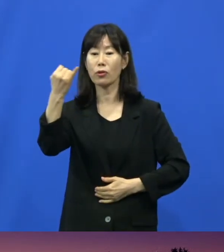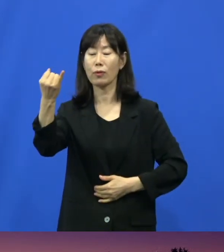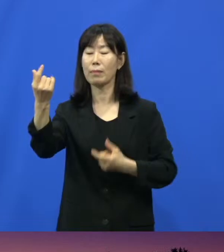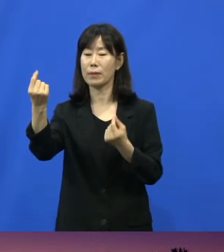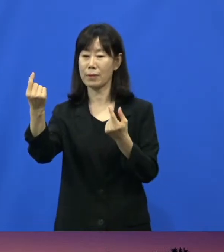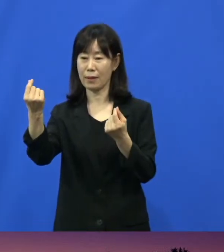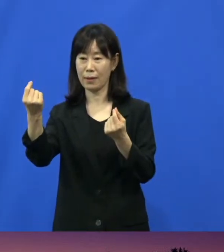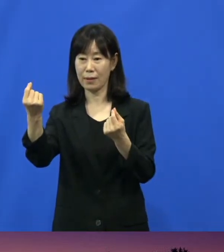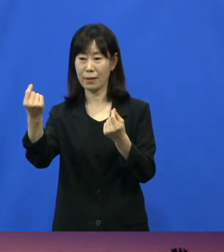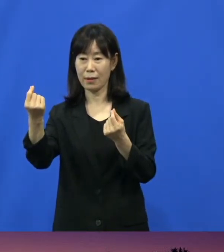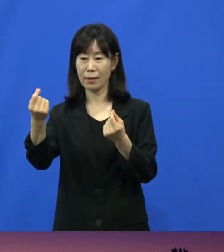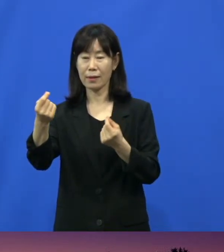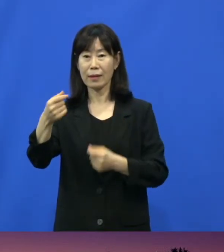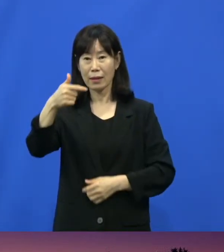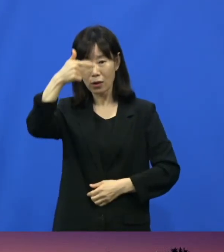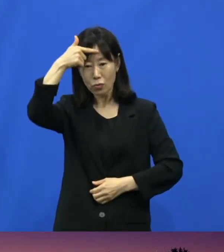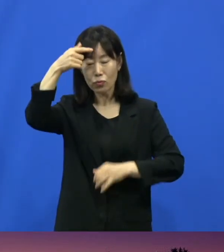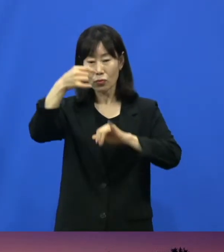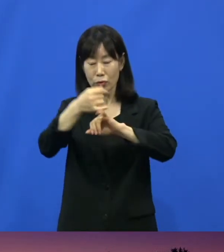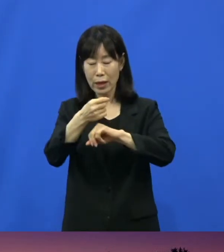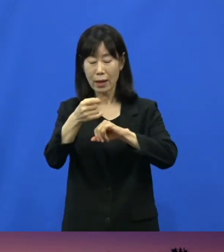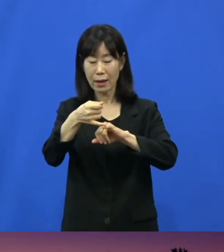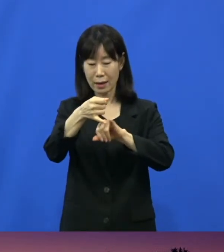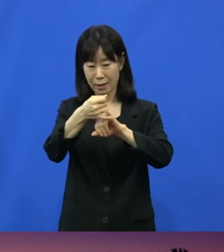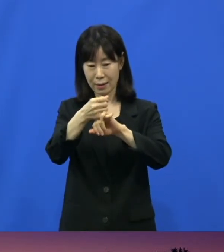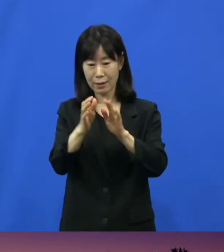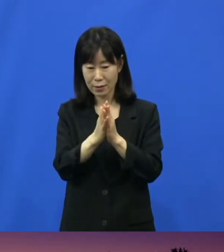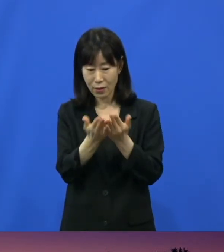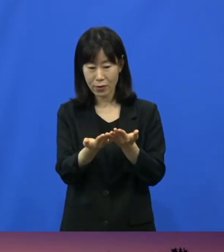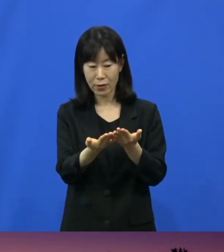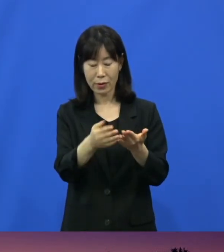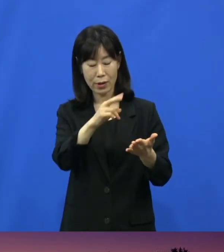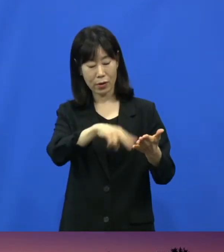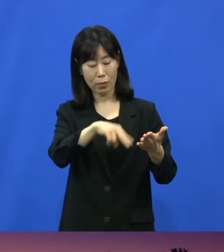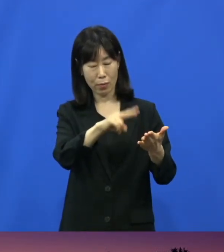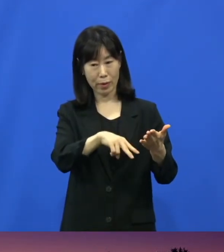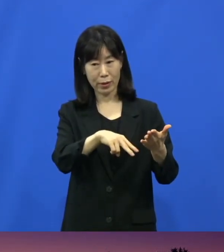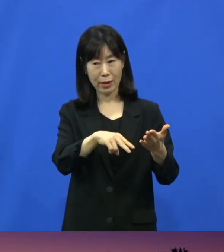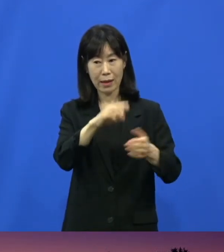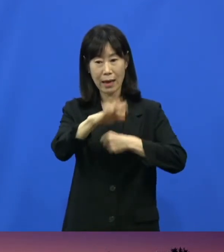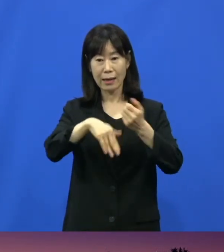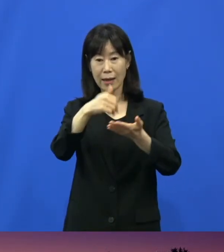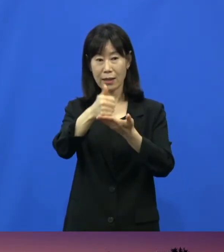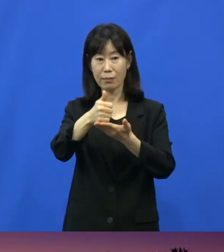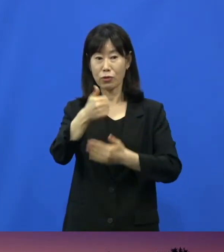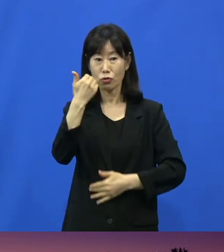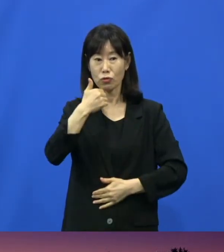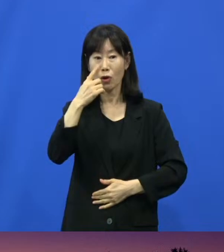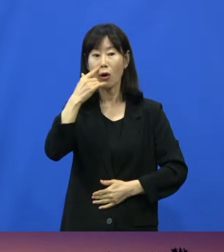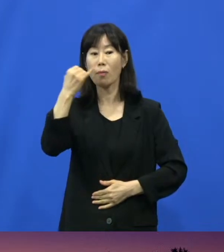성경에서, 구약에서 종종 하나님을 모성애 즉 존재로 묘사해요. 모성애,